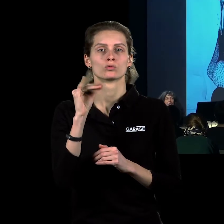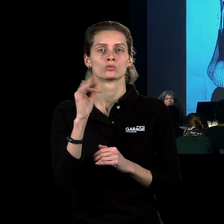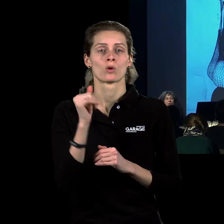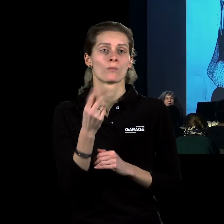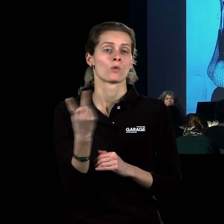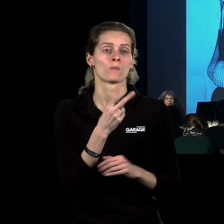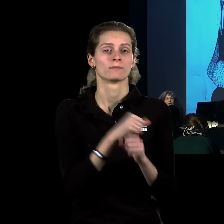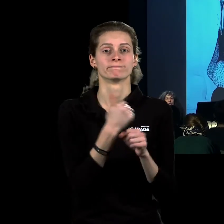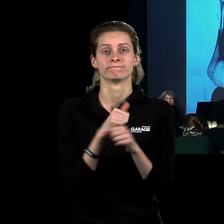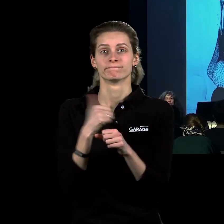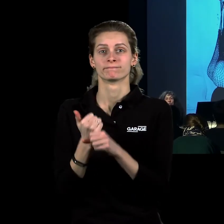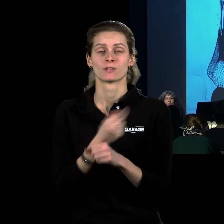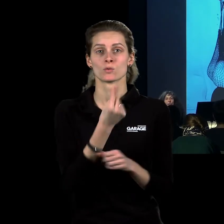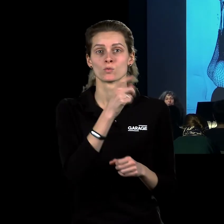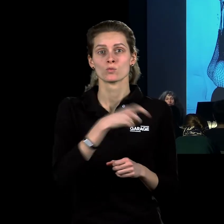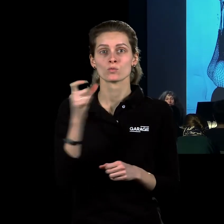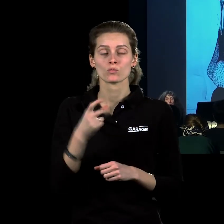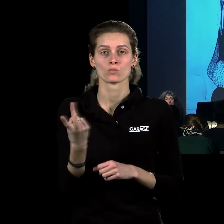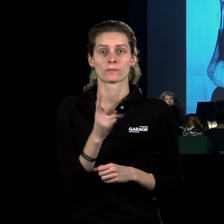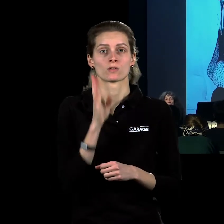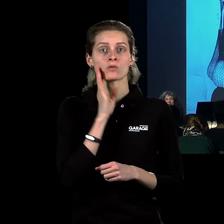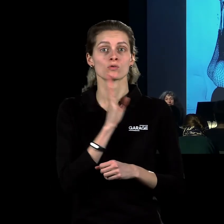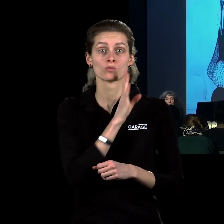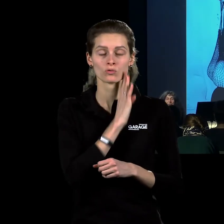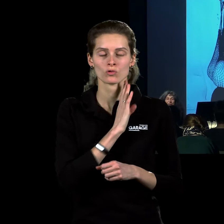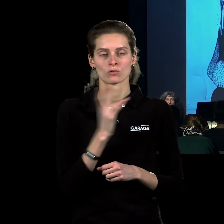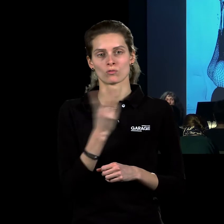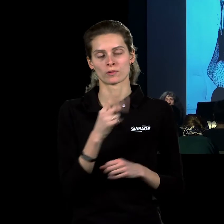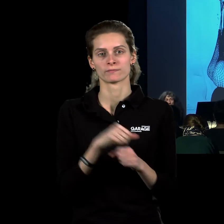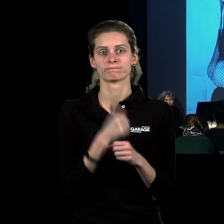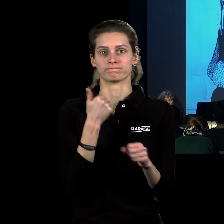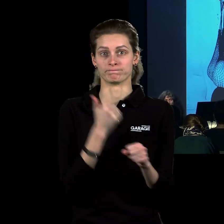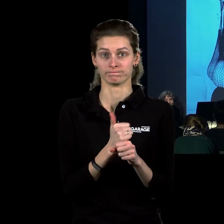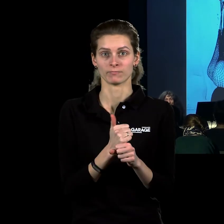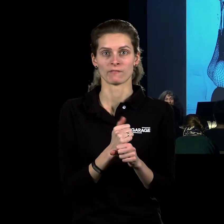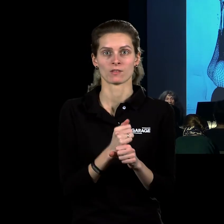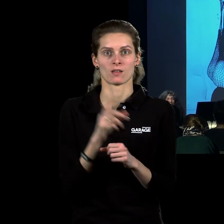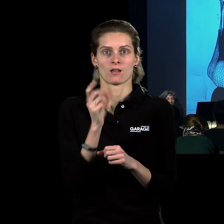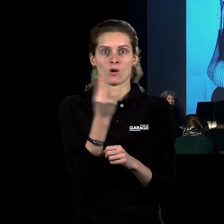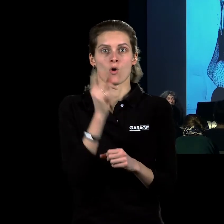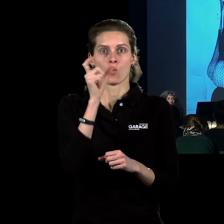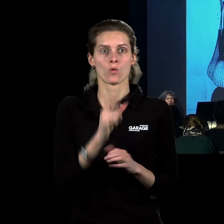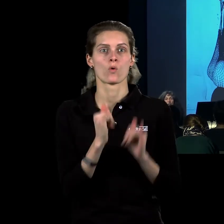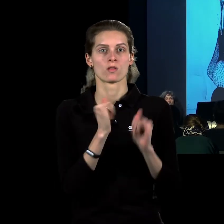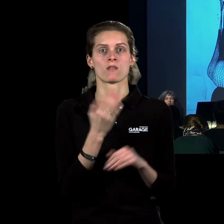и обе они ключевые фигуры для женского и для феминистического искусства.